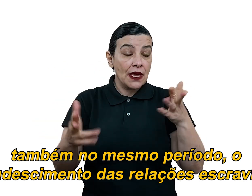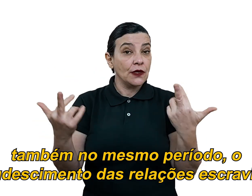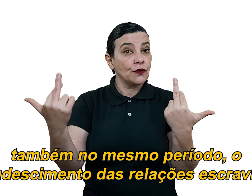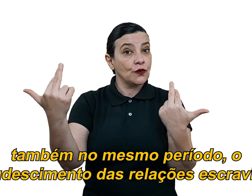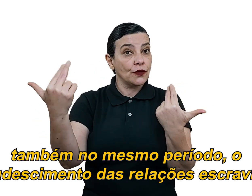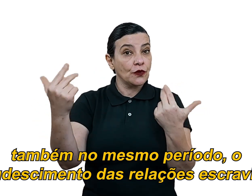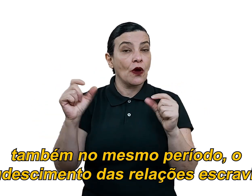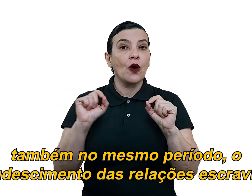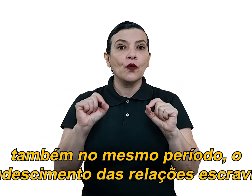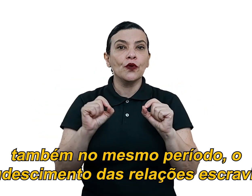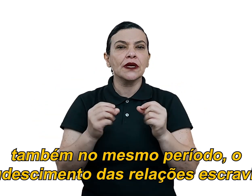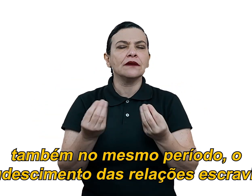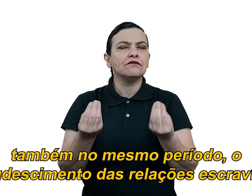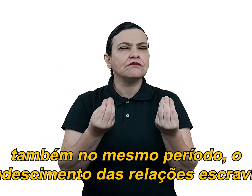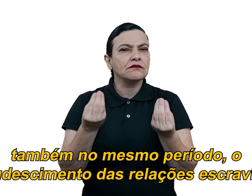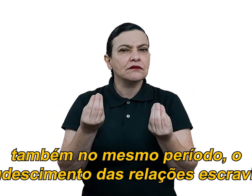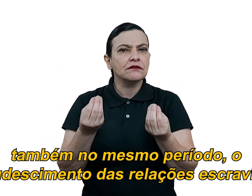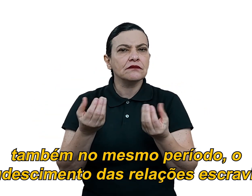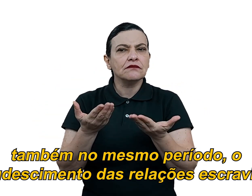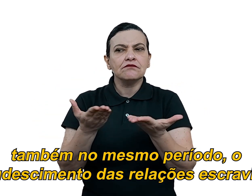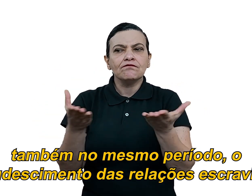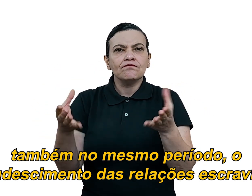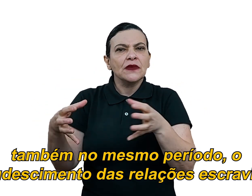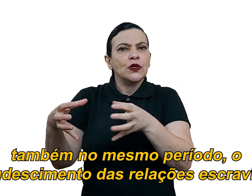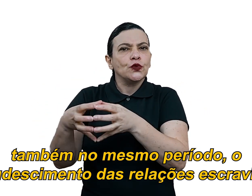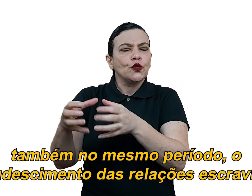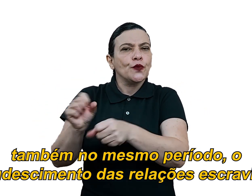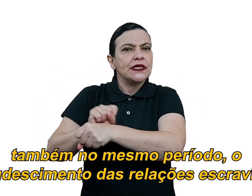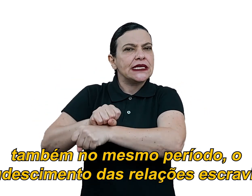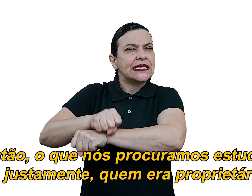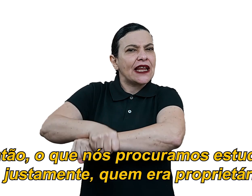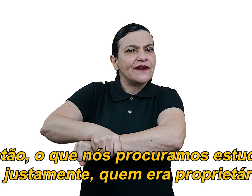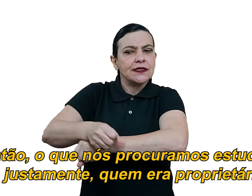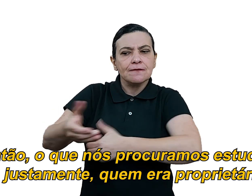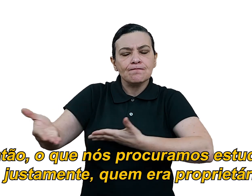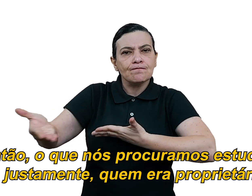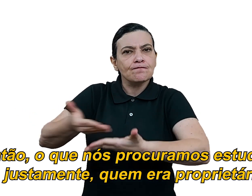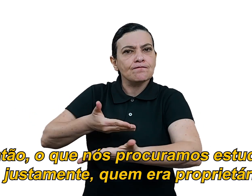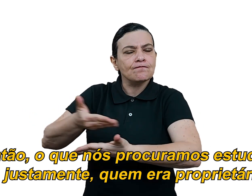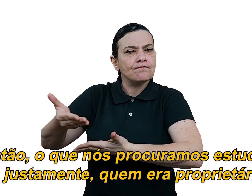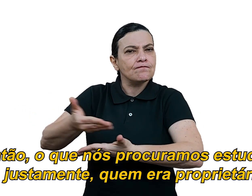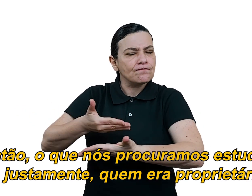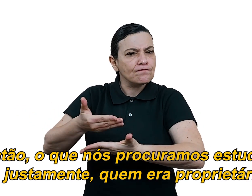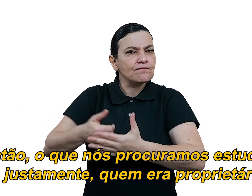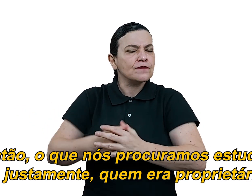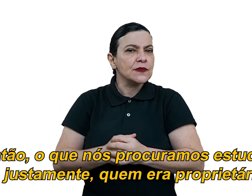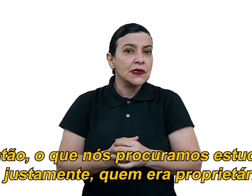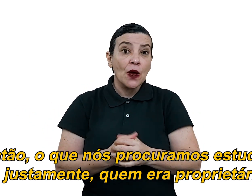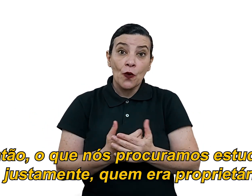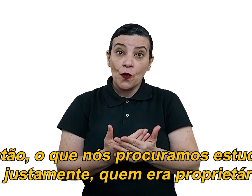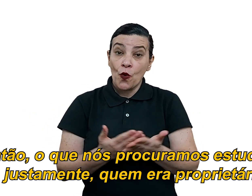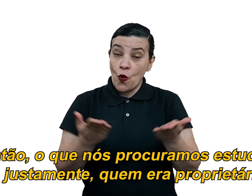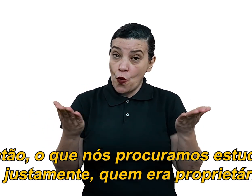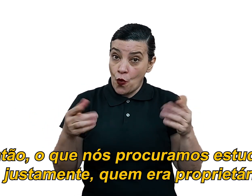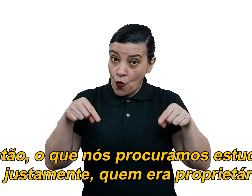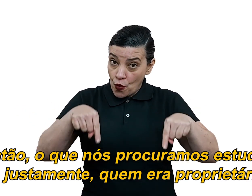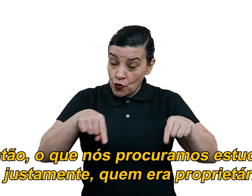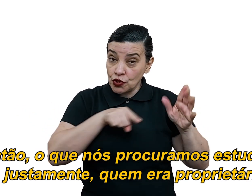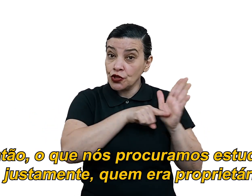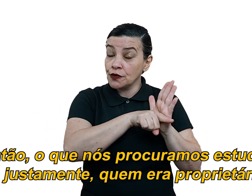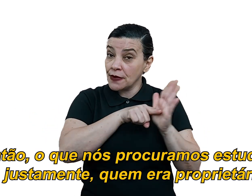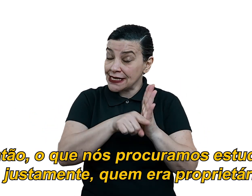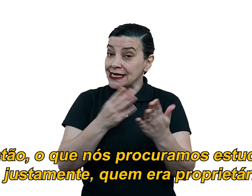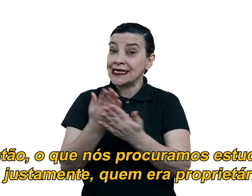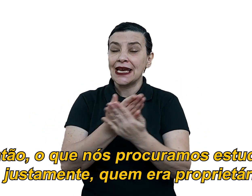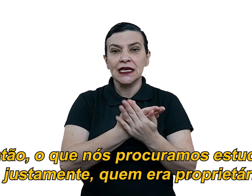período, o recrudescimento das relações escravistas, né? Então, o que nós procuramos